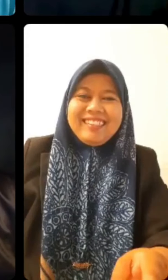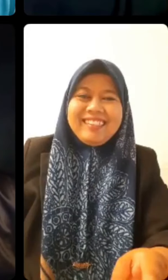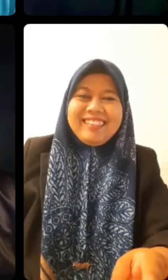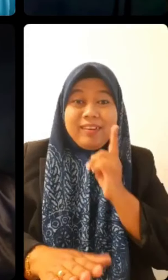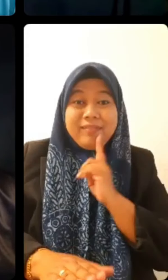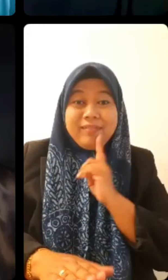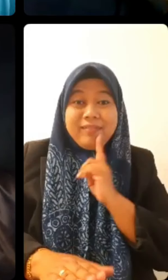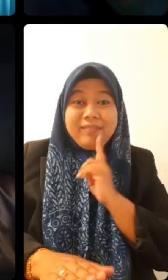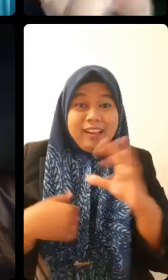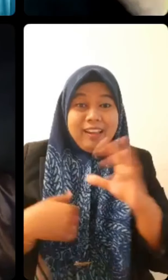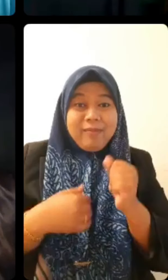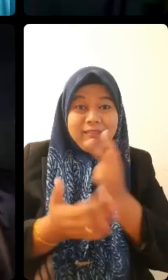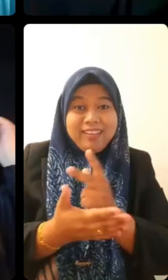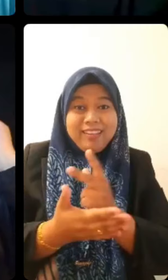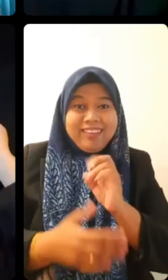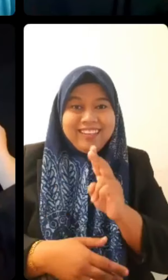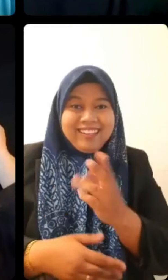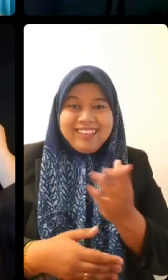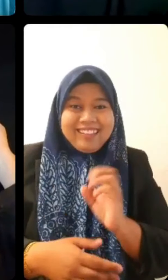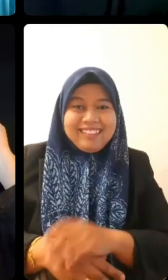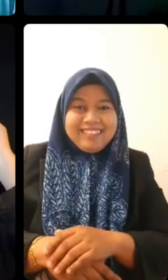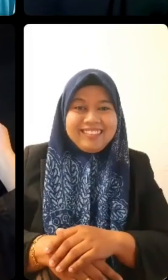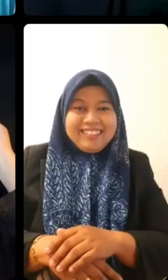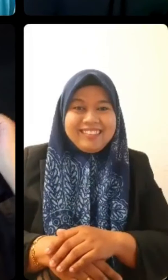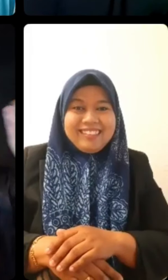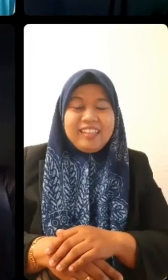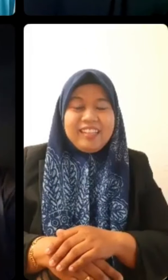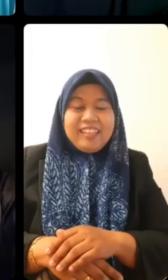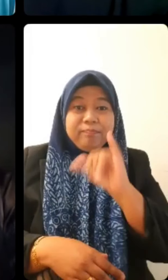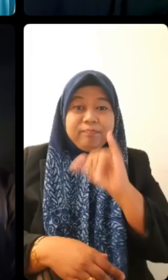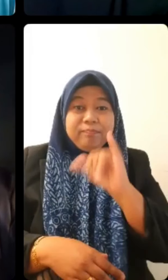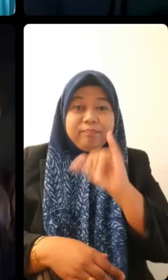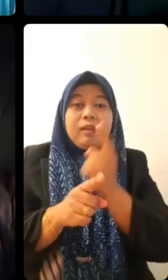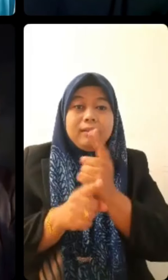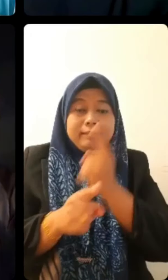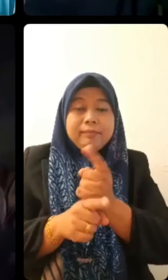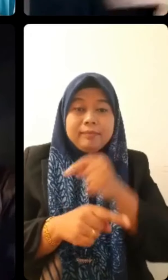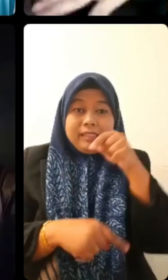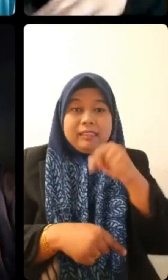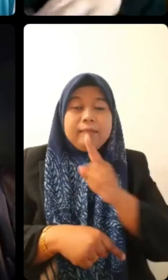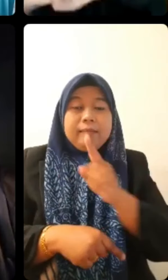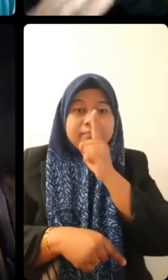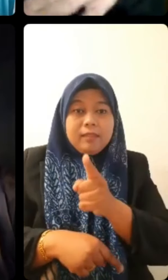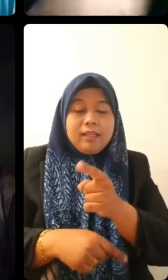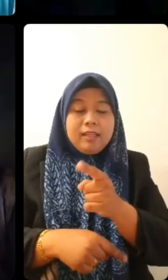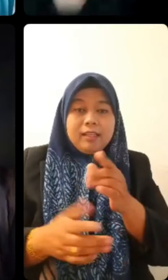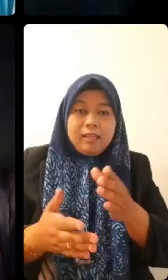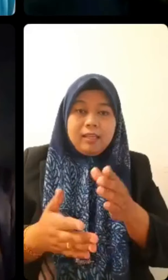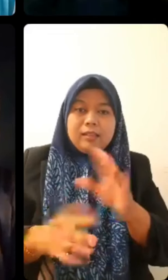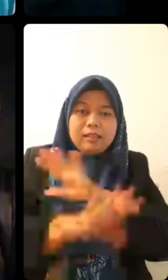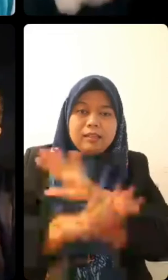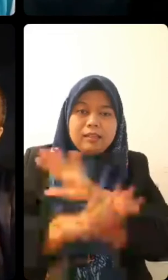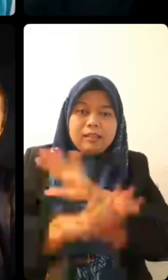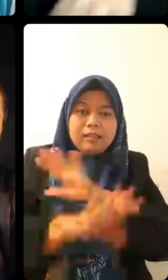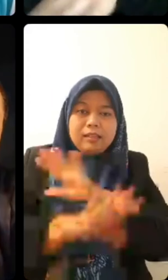Sebab perkara ni memang mengganggu sensitif, terutamanya orang istimewa. Kita yang sempurna ni janganlah kita mengambil